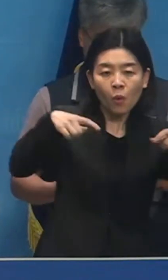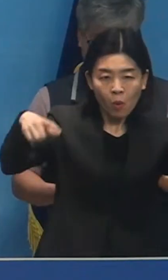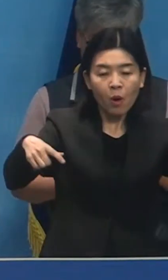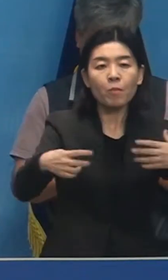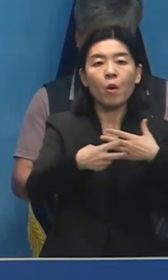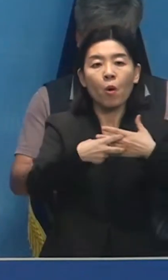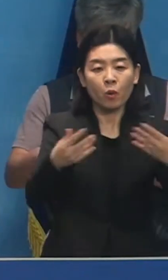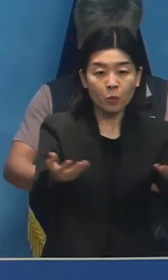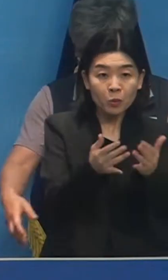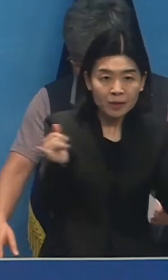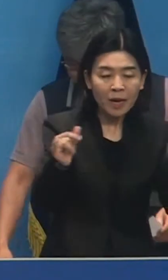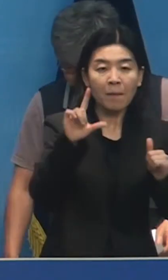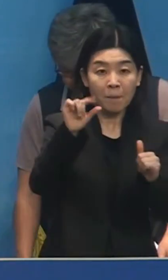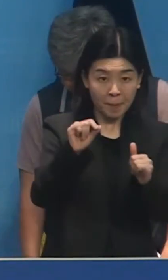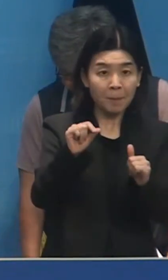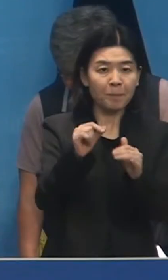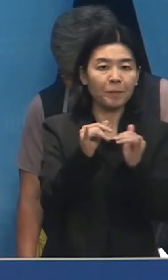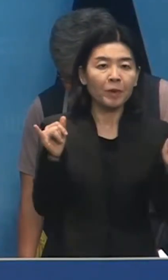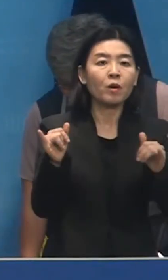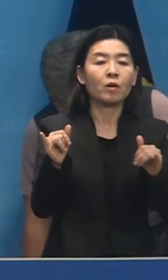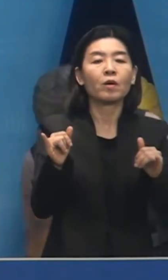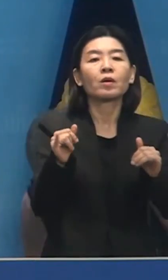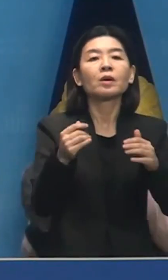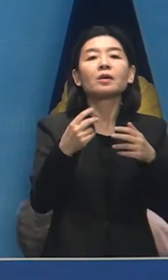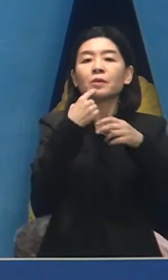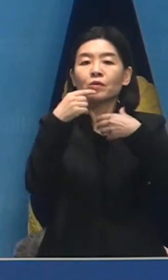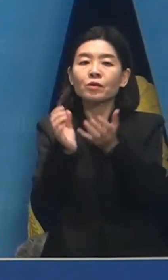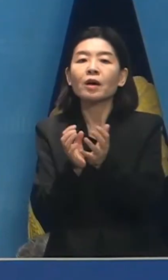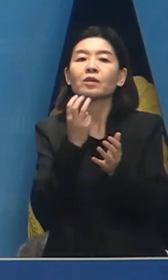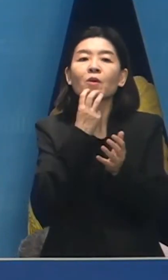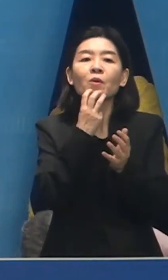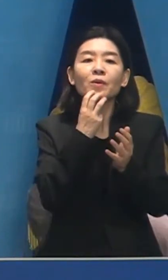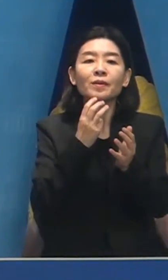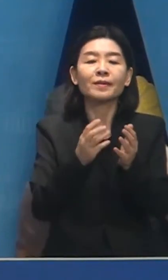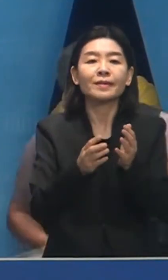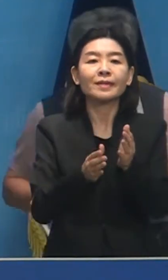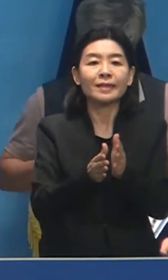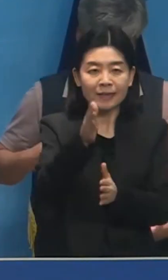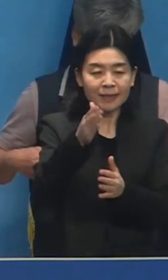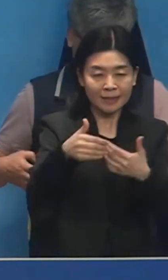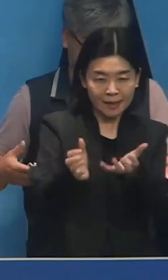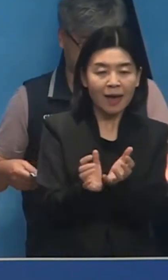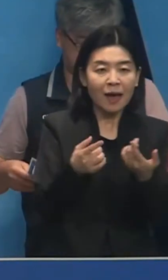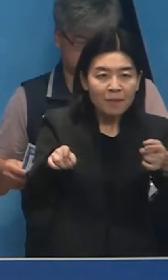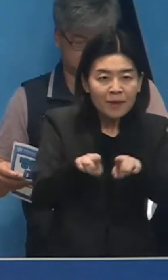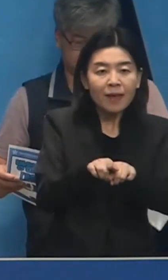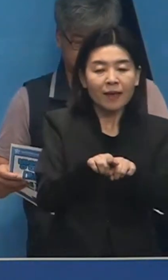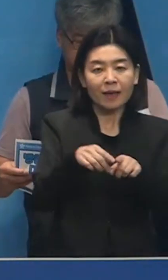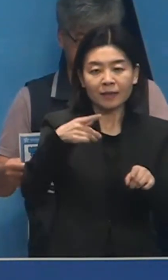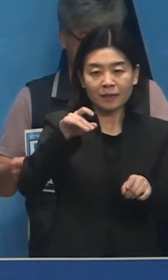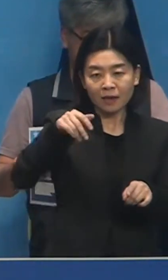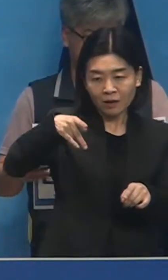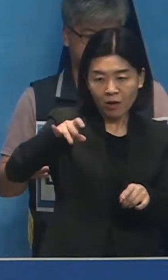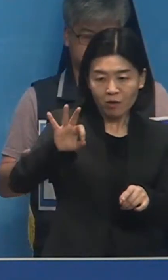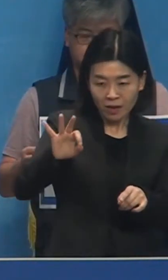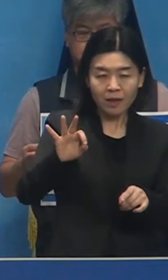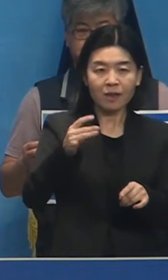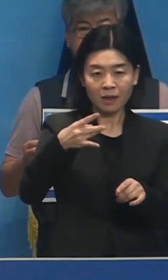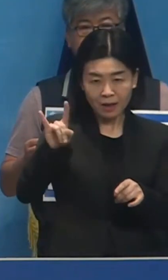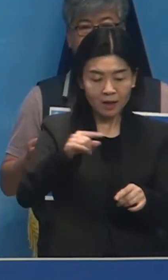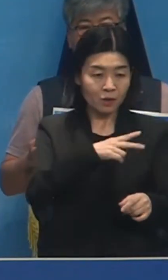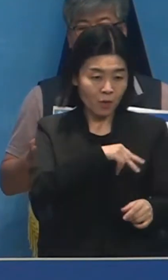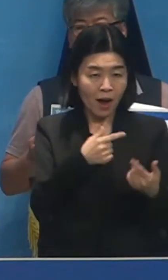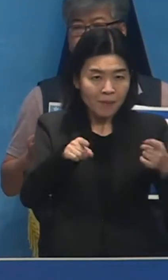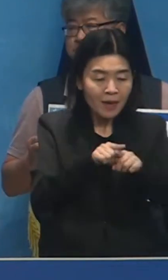명은 더불어민주당 서울시장 장경태 위원장님과 함께 이재명 후보의 지지를 선언합니다. 진행을